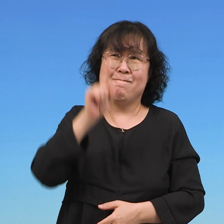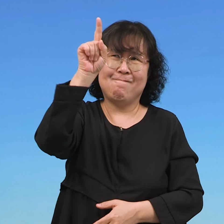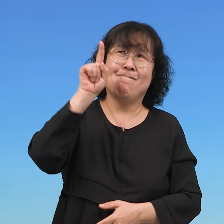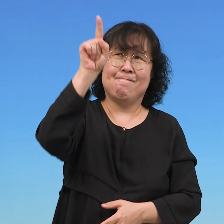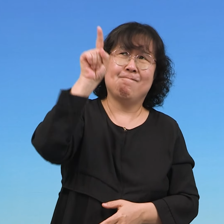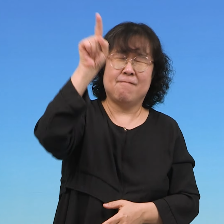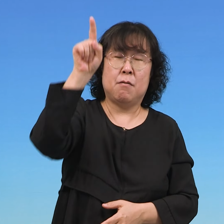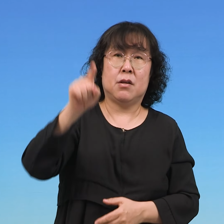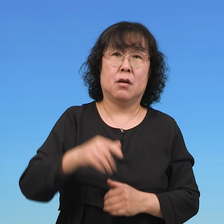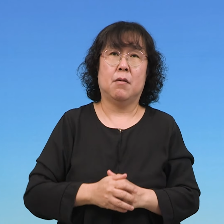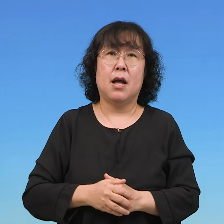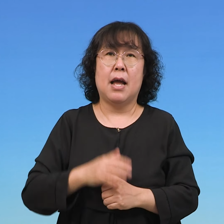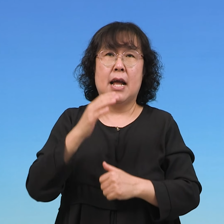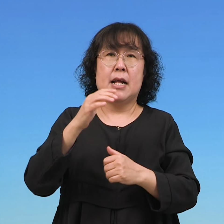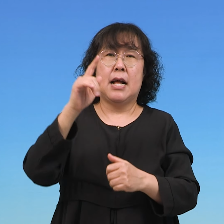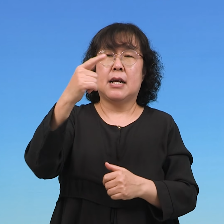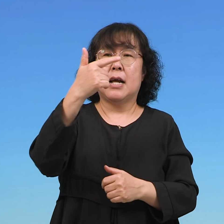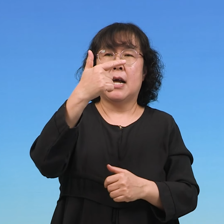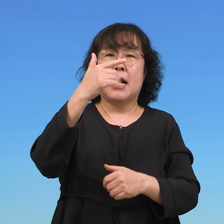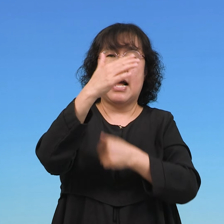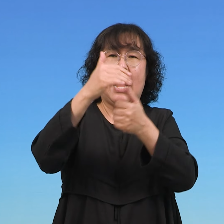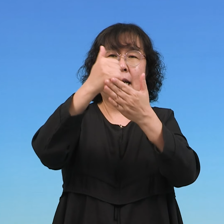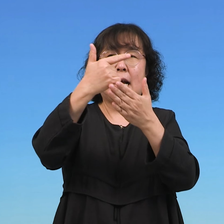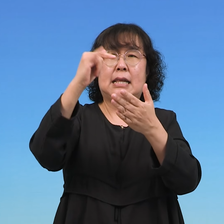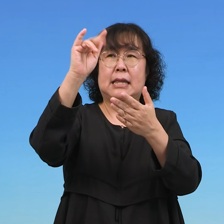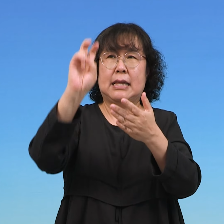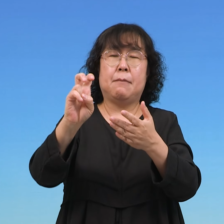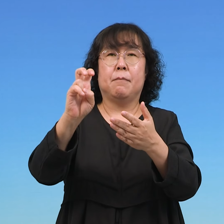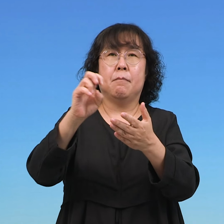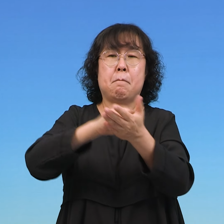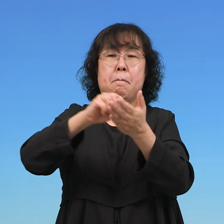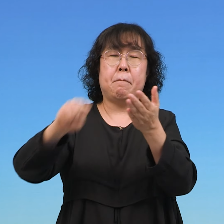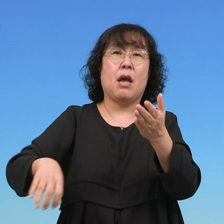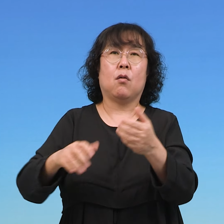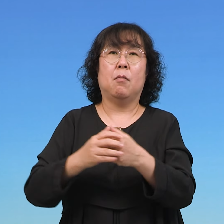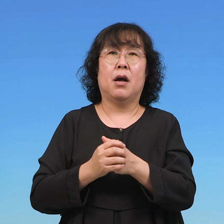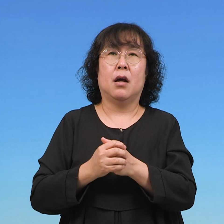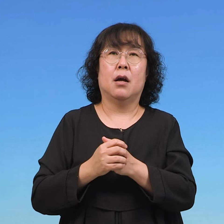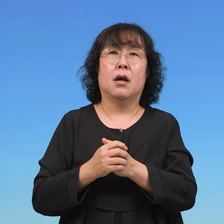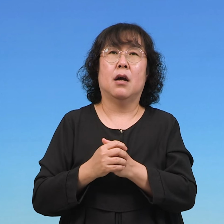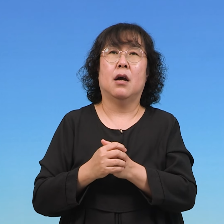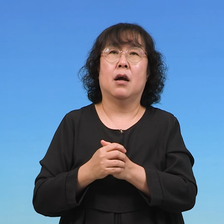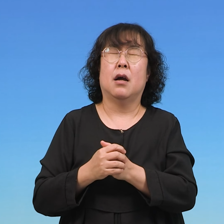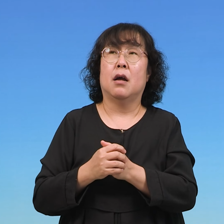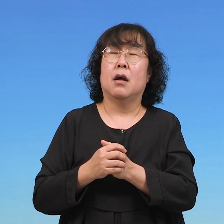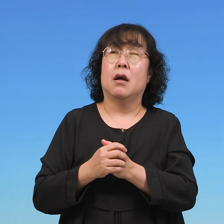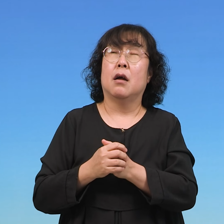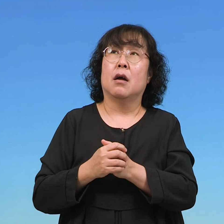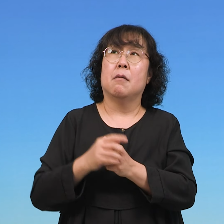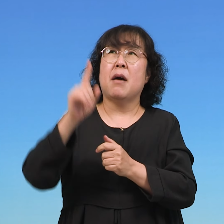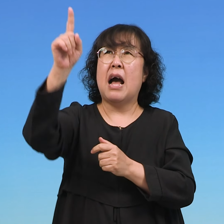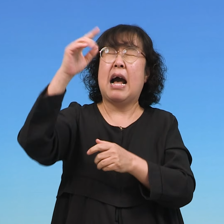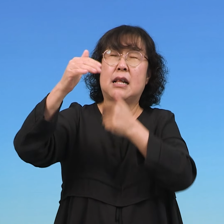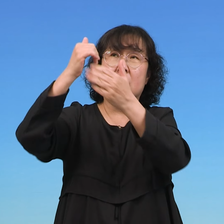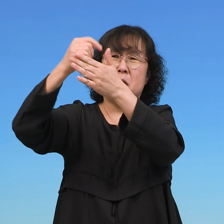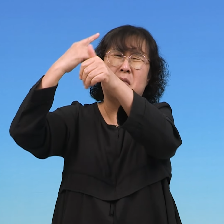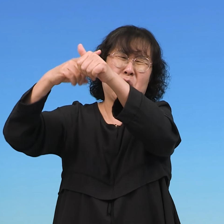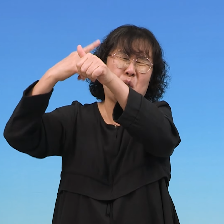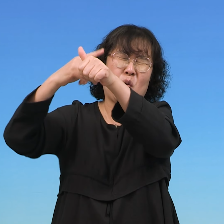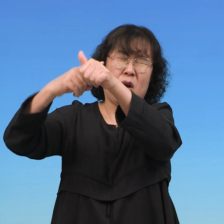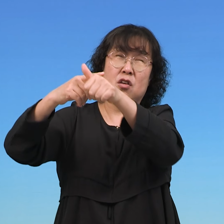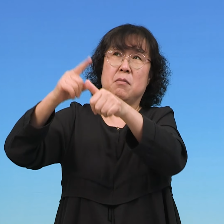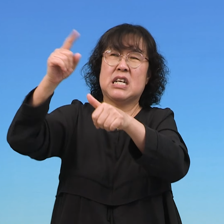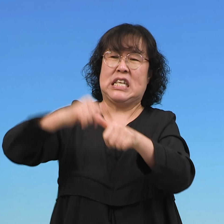천인공난을 저질렀어요. 하나님 이러면 님자 빼고 막 찌르면서 막 두자로만 막 그렇게 조롱을